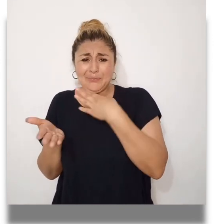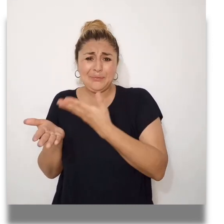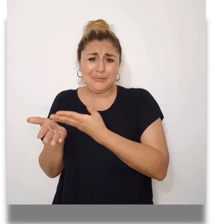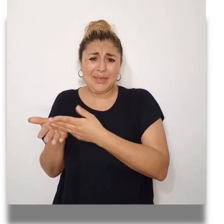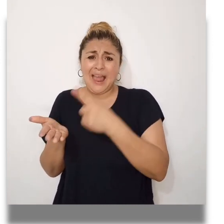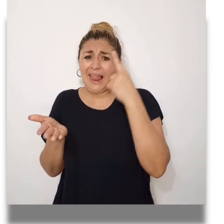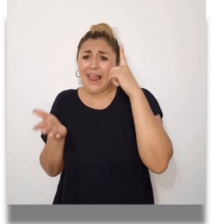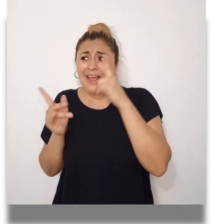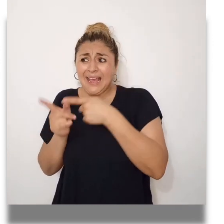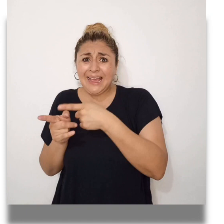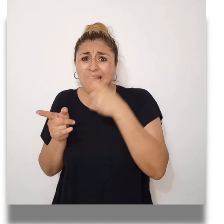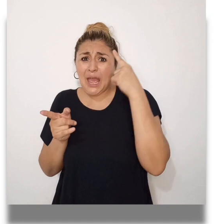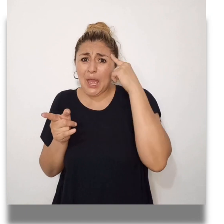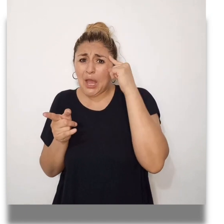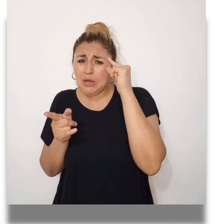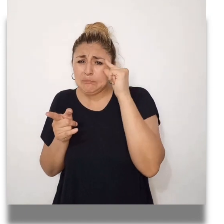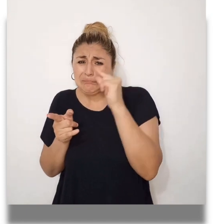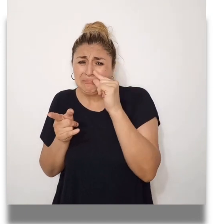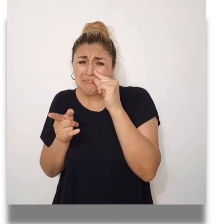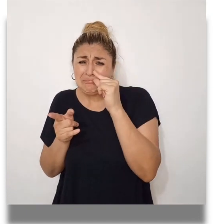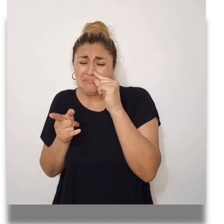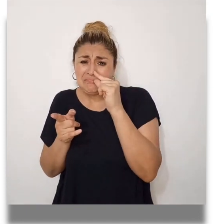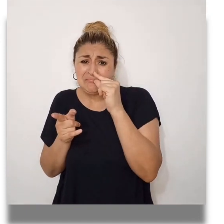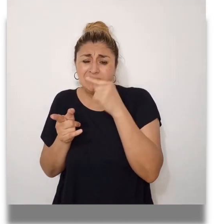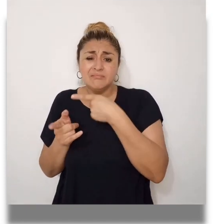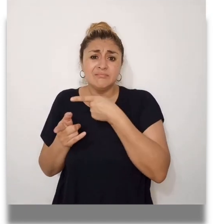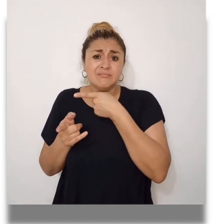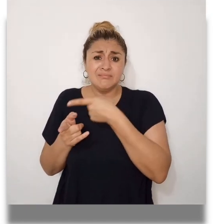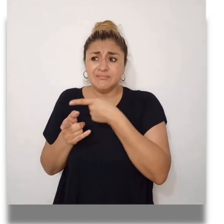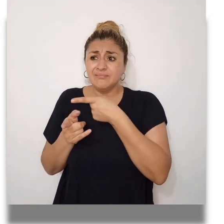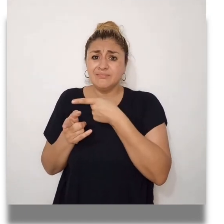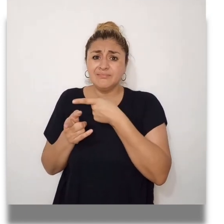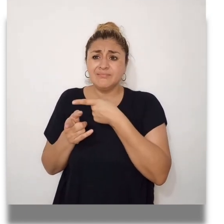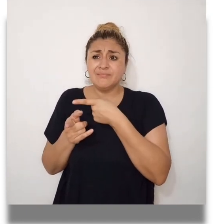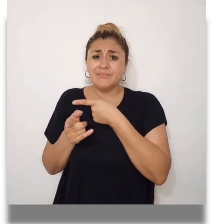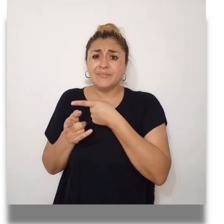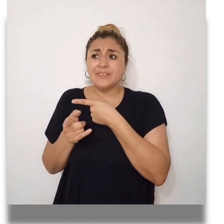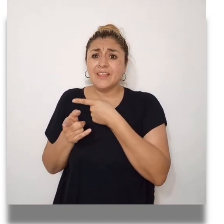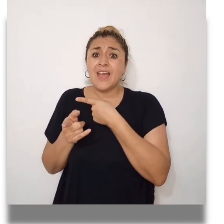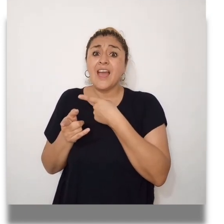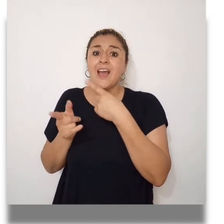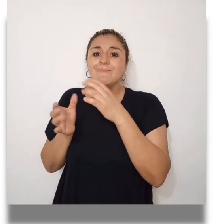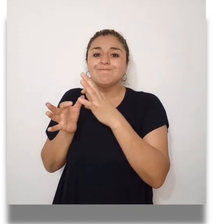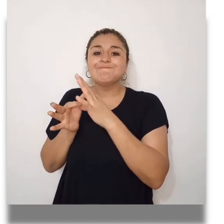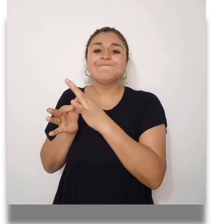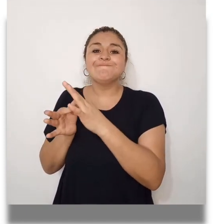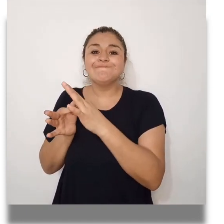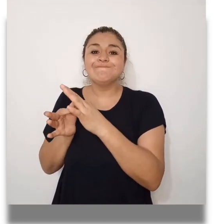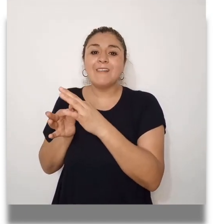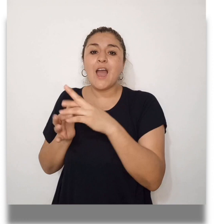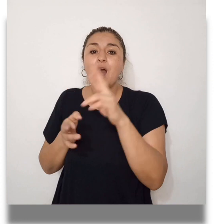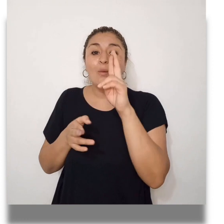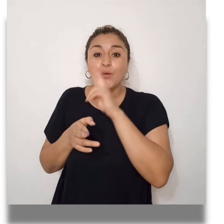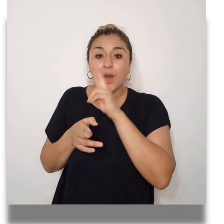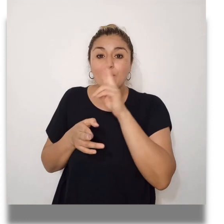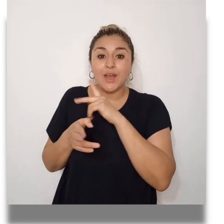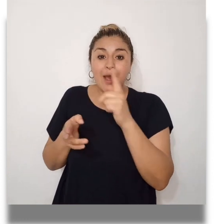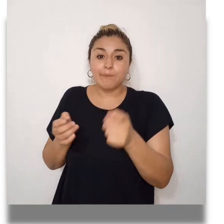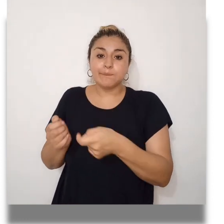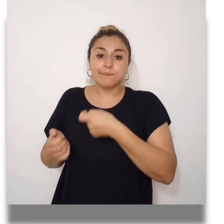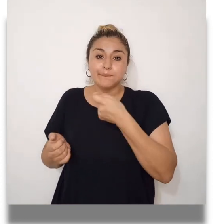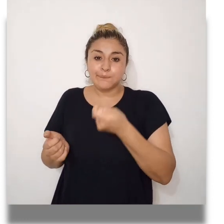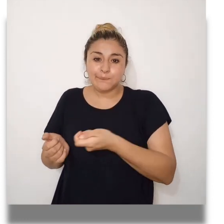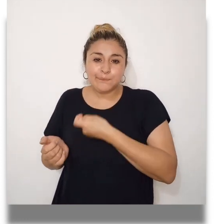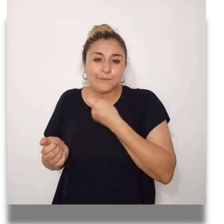femme prostituée. Y está asociada a una mujer prostituta. Y elle dit aux gens